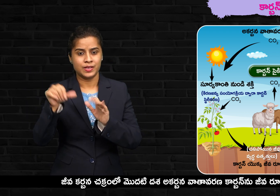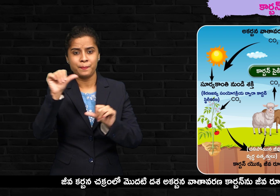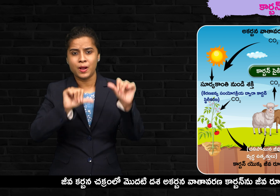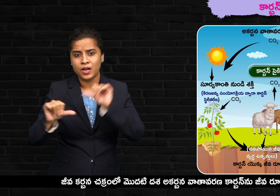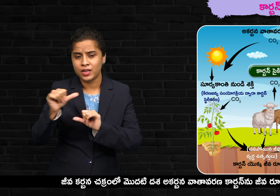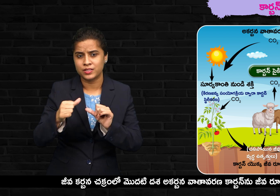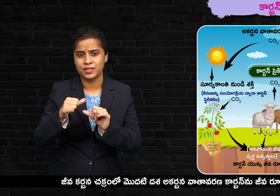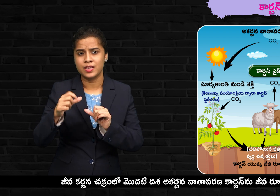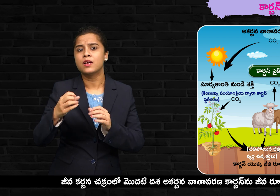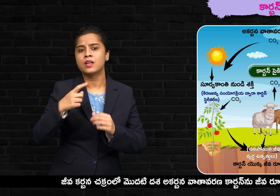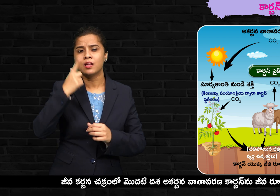జీవరూపంలోకి మార్చడం.